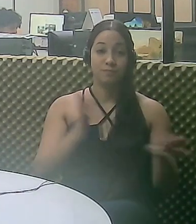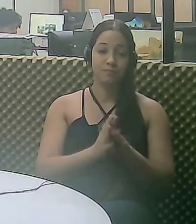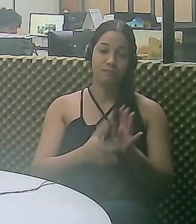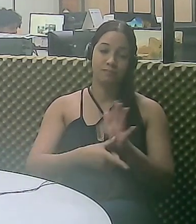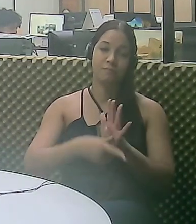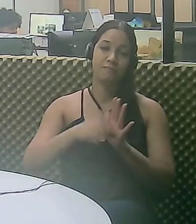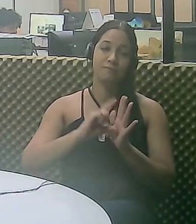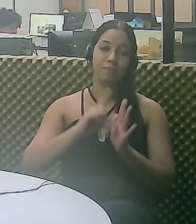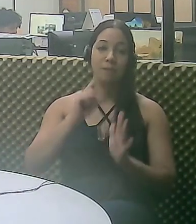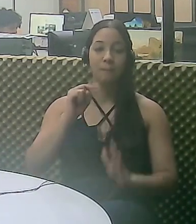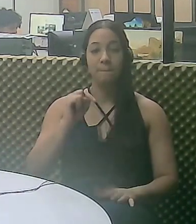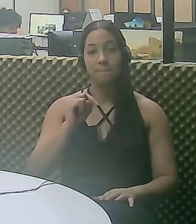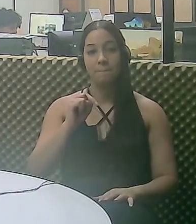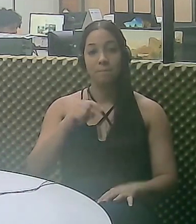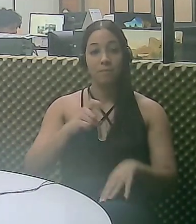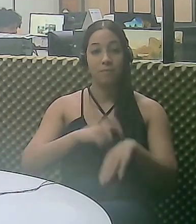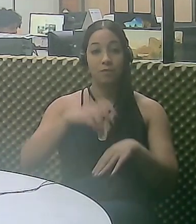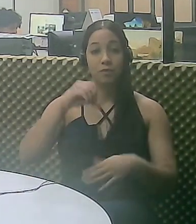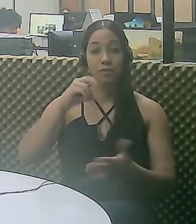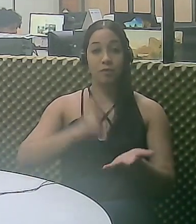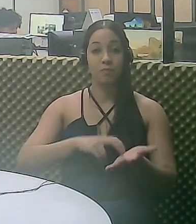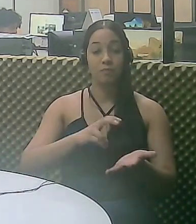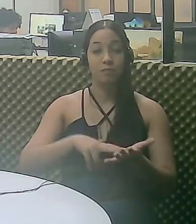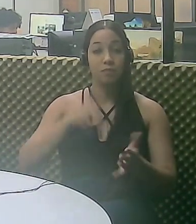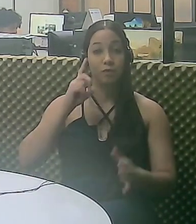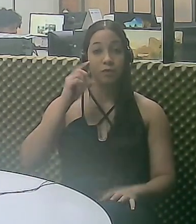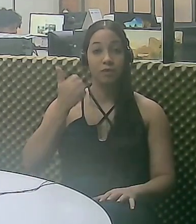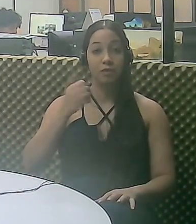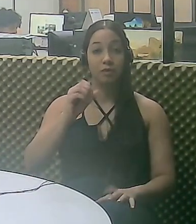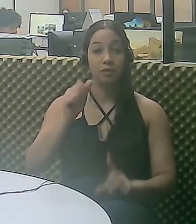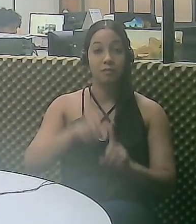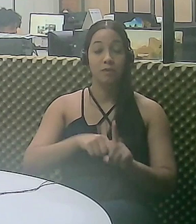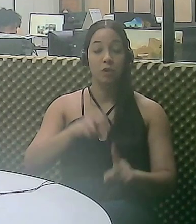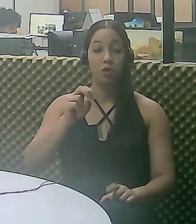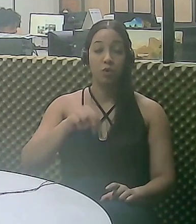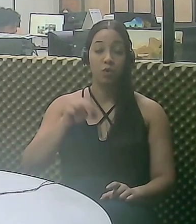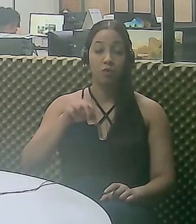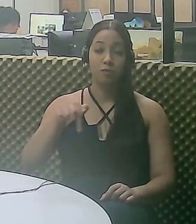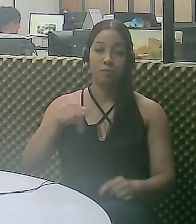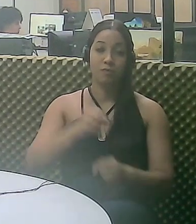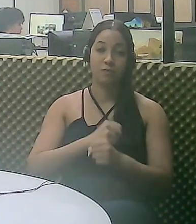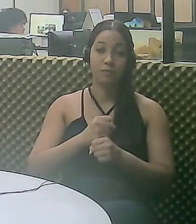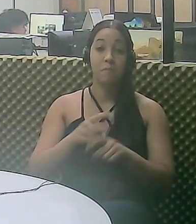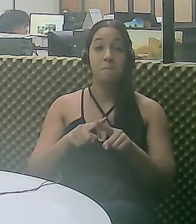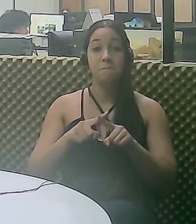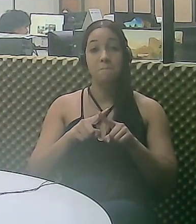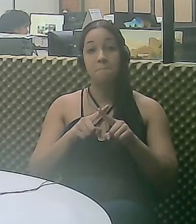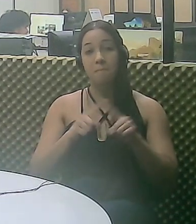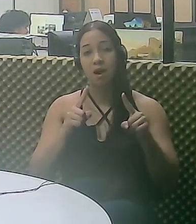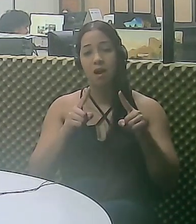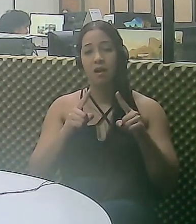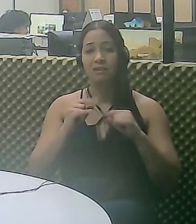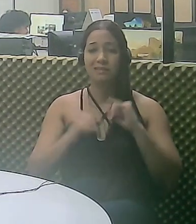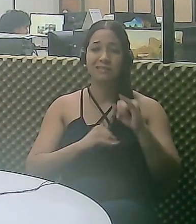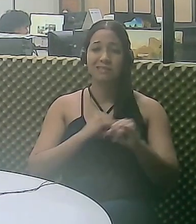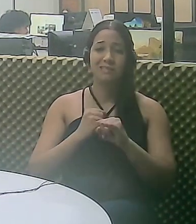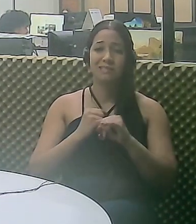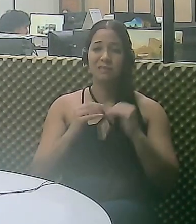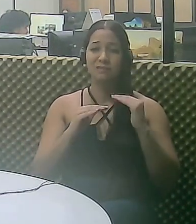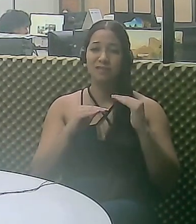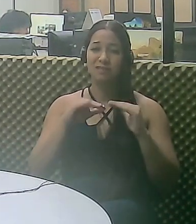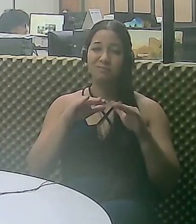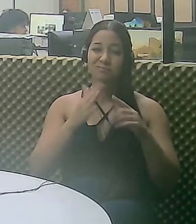inicialmente previsto era às 9 da manhã do dia 10 de novembro deste ano. No entanto, devido à instabilidade na plataforma